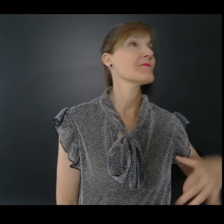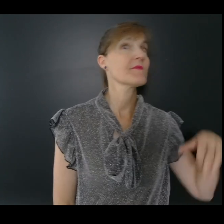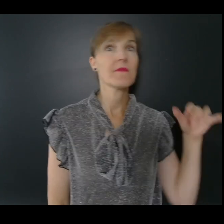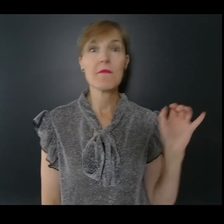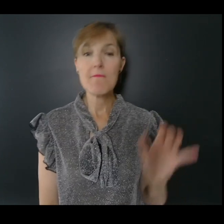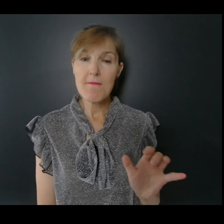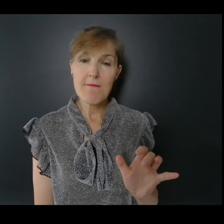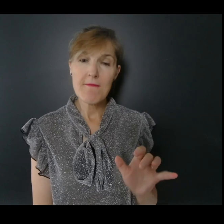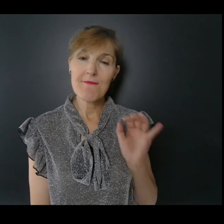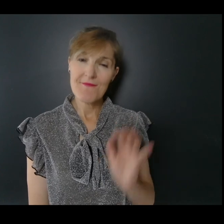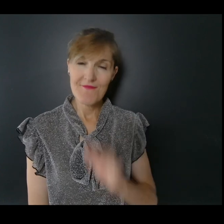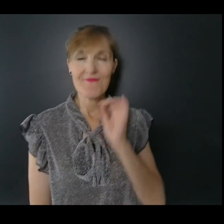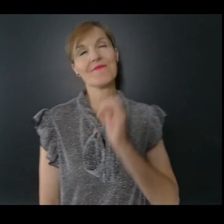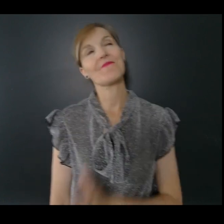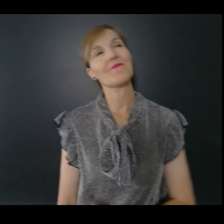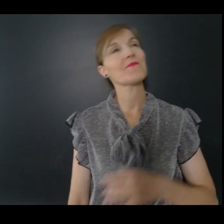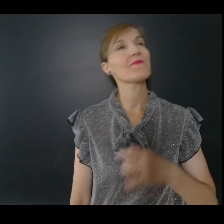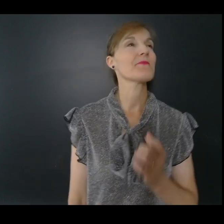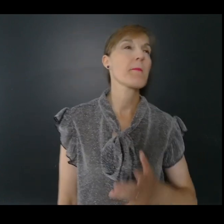histoire.